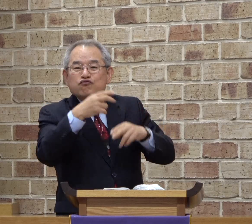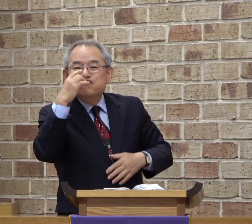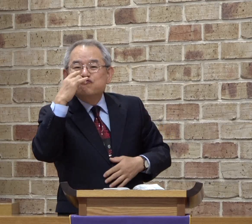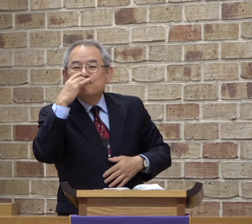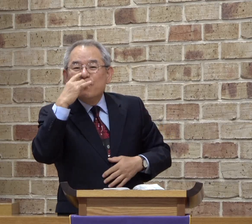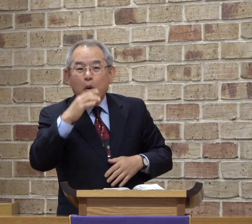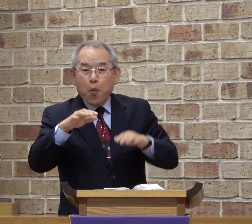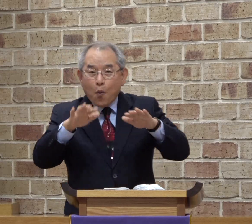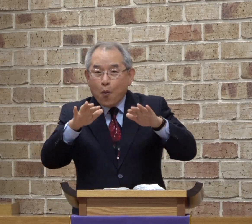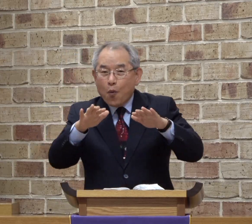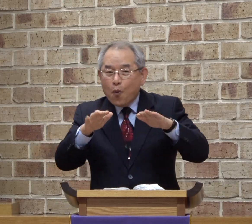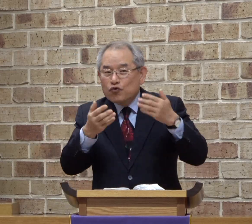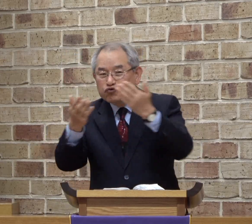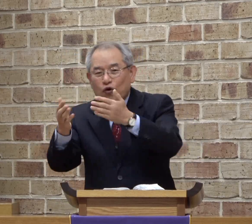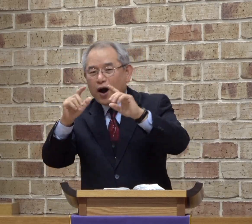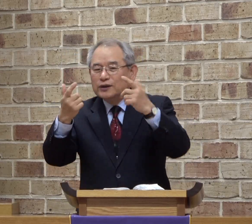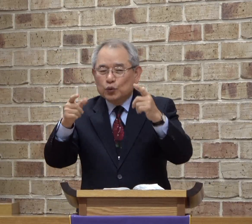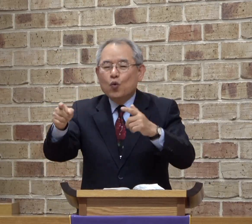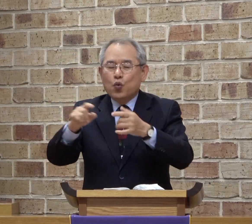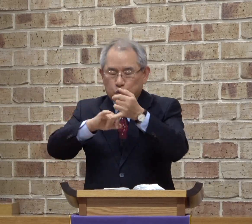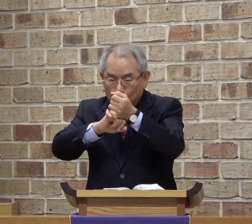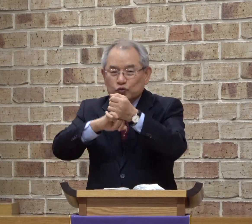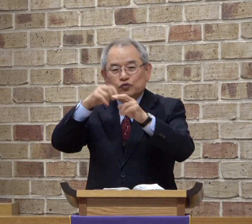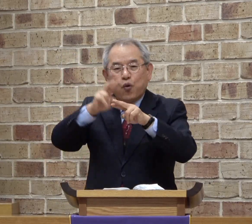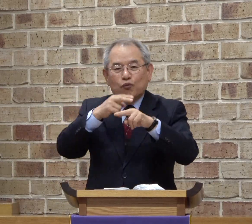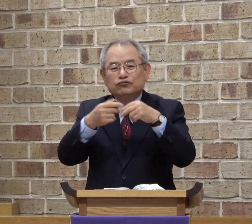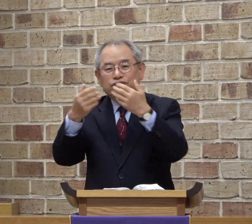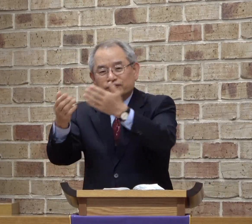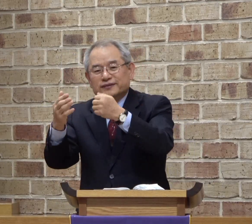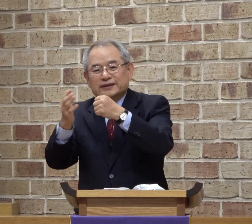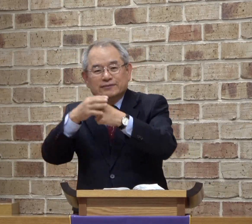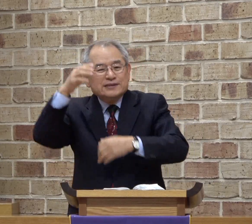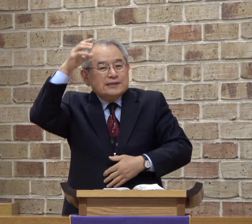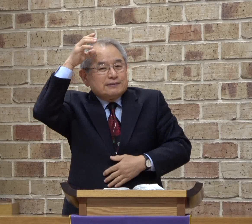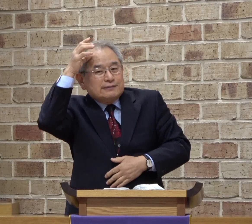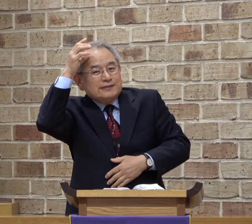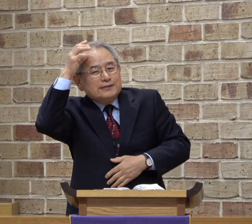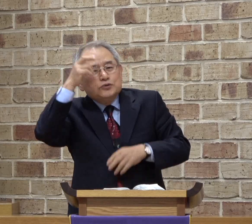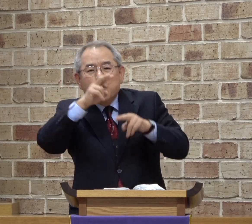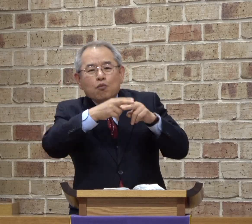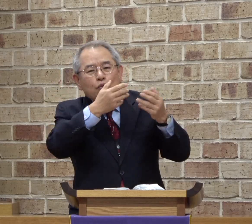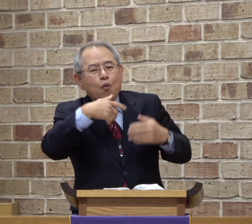분이 이분이고 또 이분이 선물이라는 책도 쓰셨습니다.